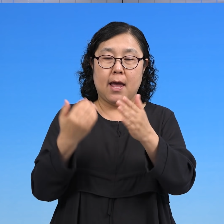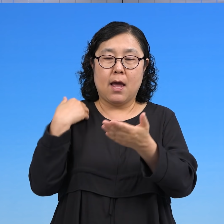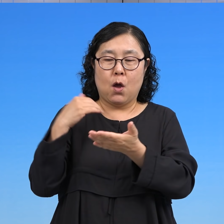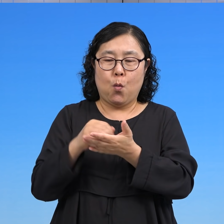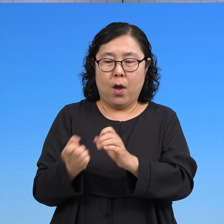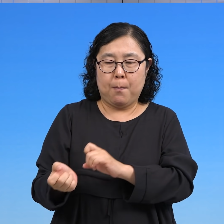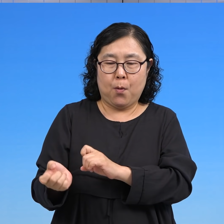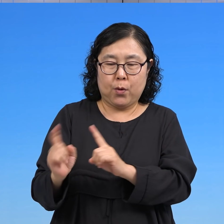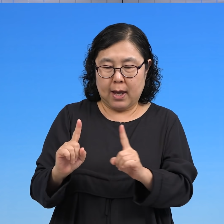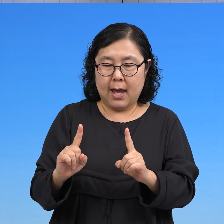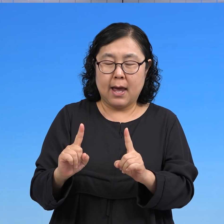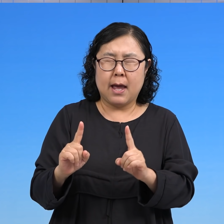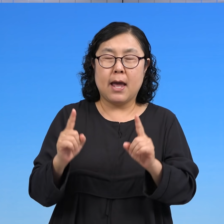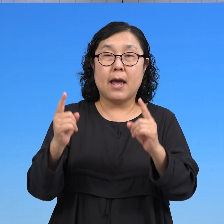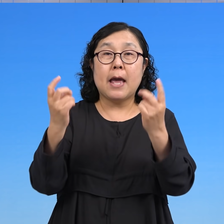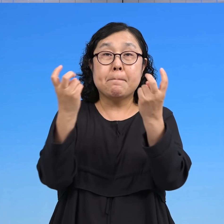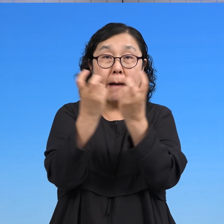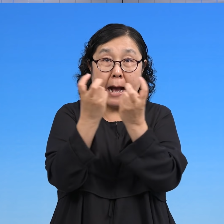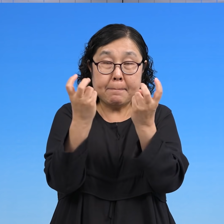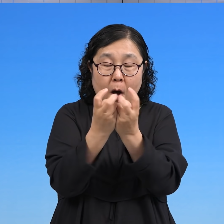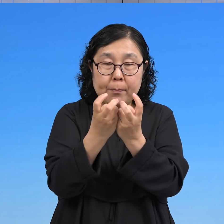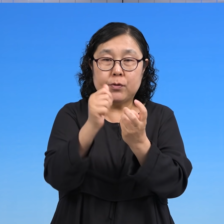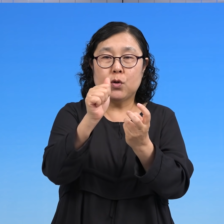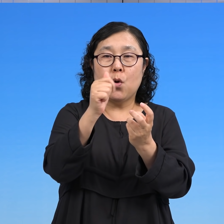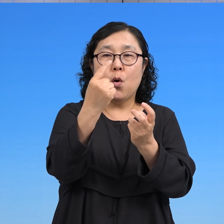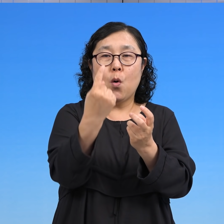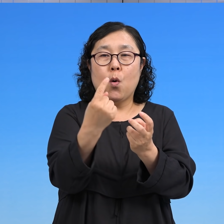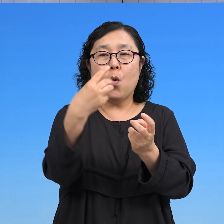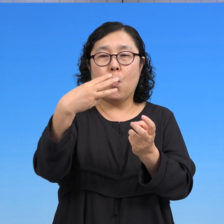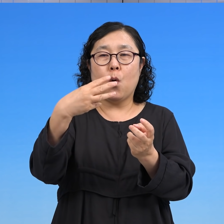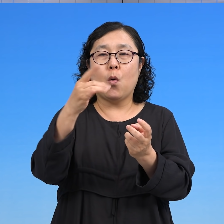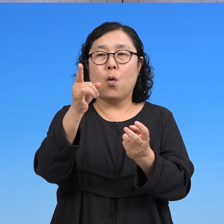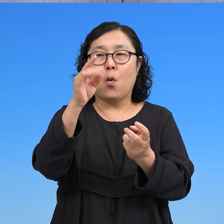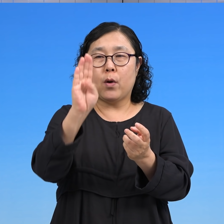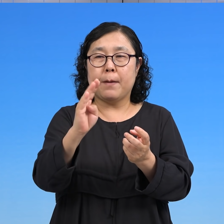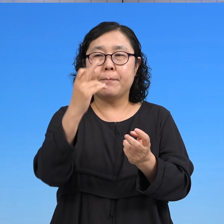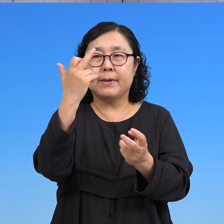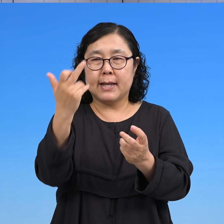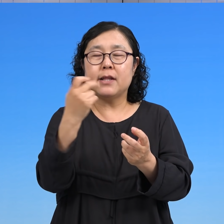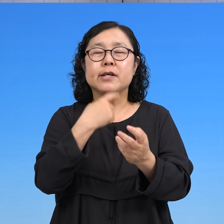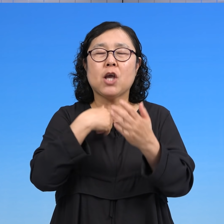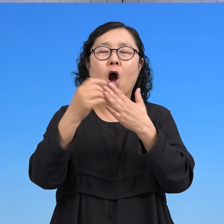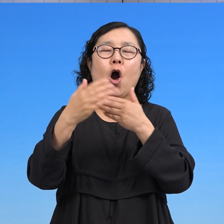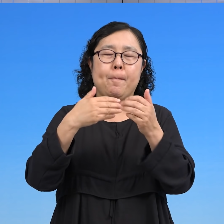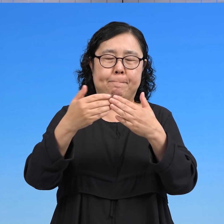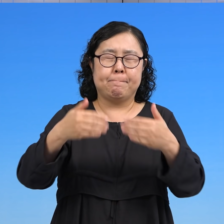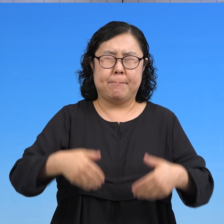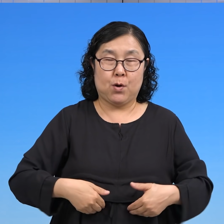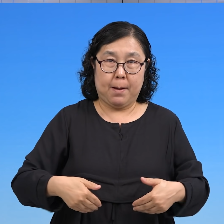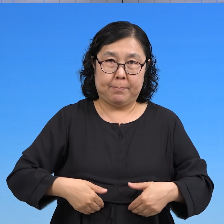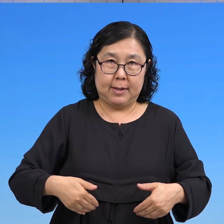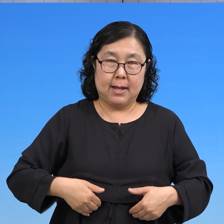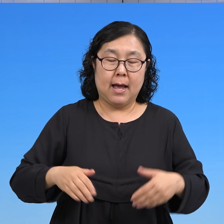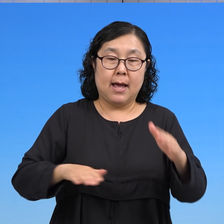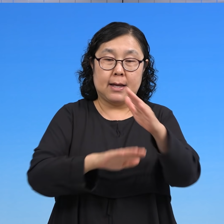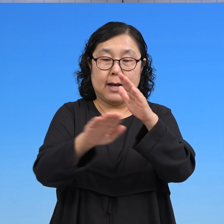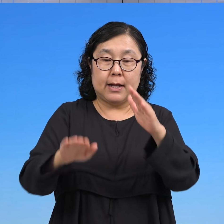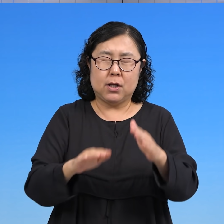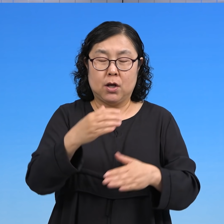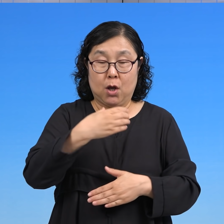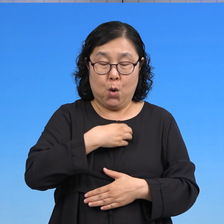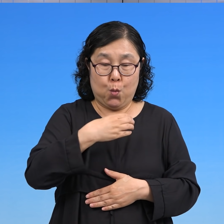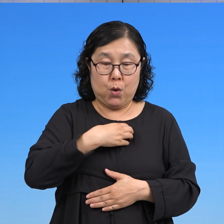있다면 호렙산을 경험하는 거예요. 호렙산을 회복하는 거예요. 아니 이게 무슨 뚱딴지 같은 이야기입니까? 아니 가정의